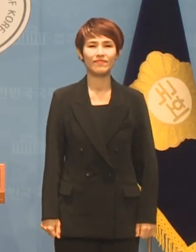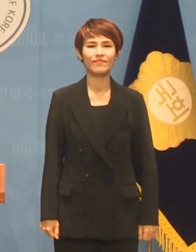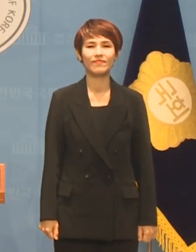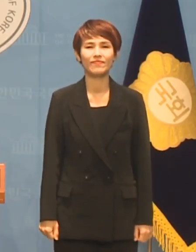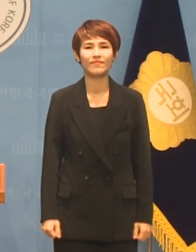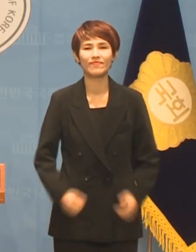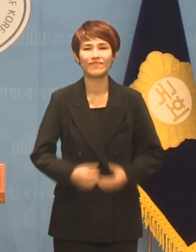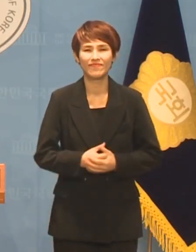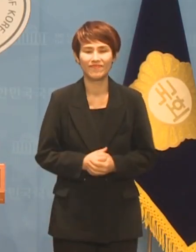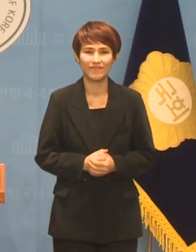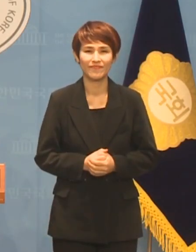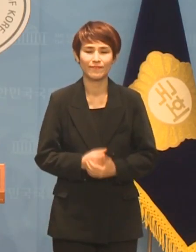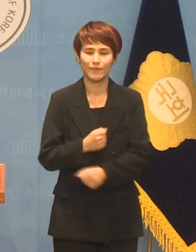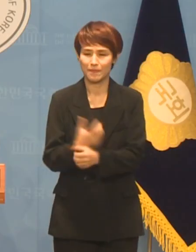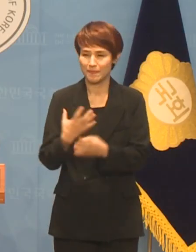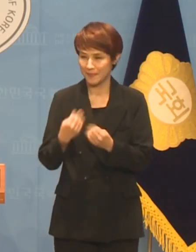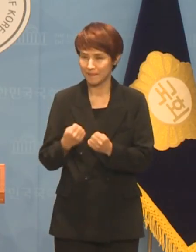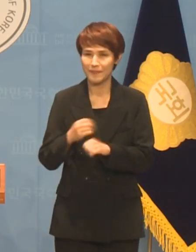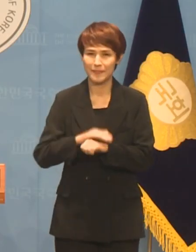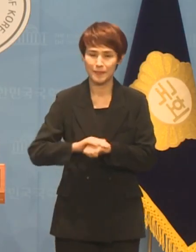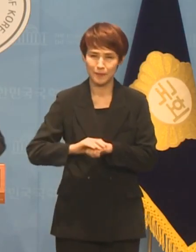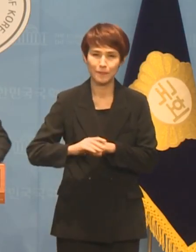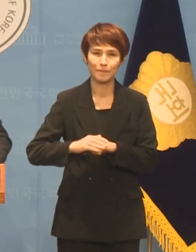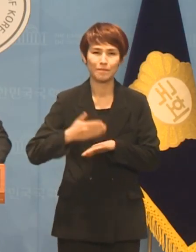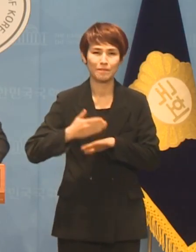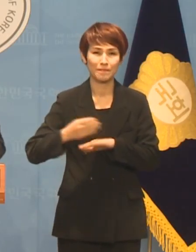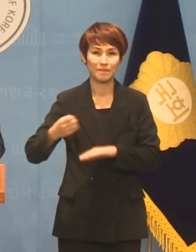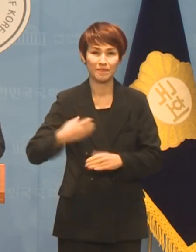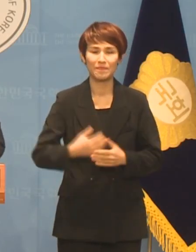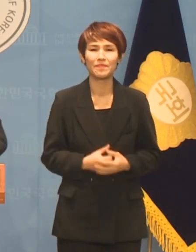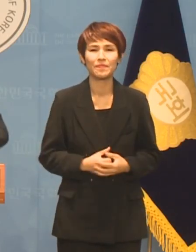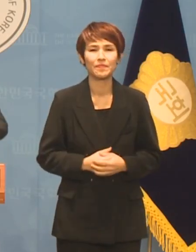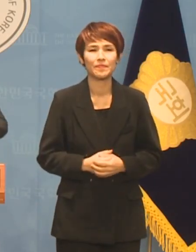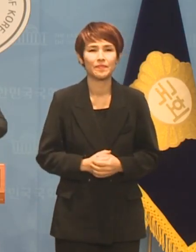늘 수고 많으십니다. 잘해주셔서 고맙습니다.